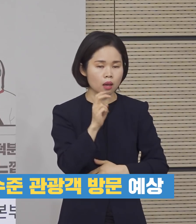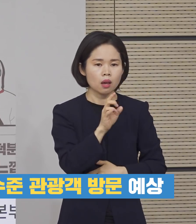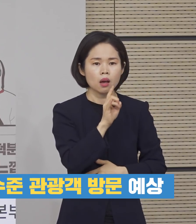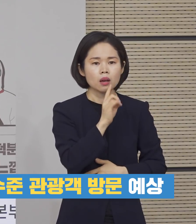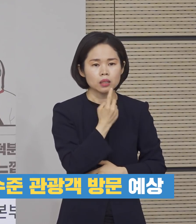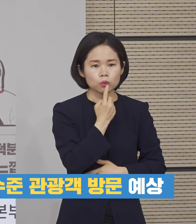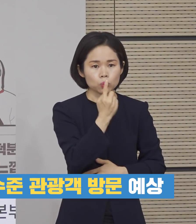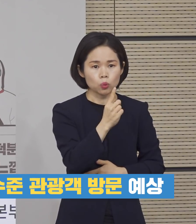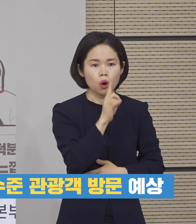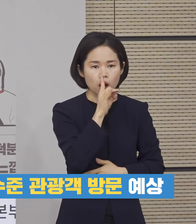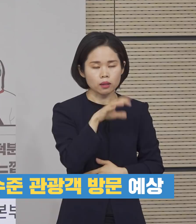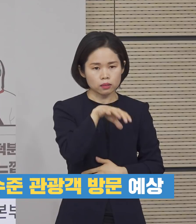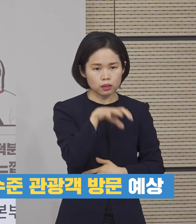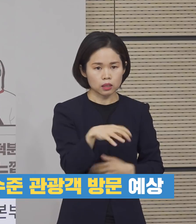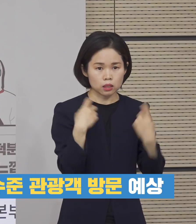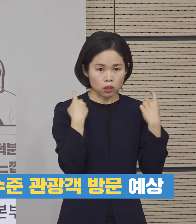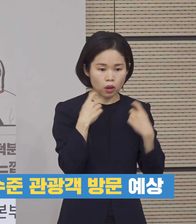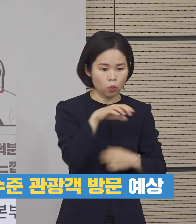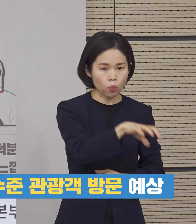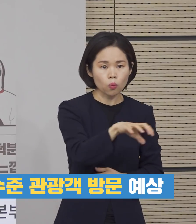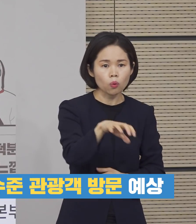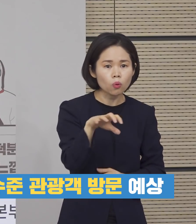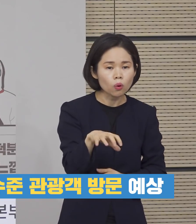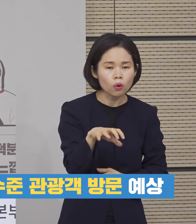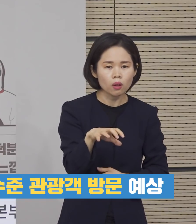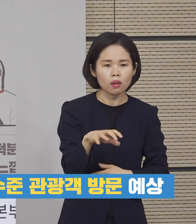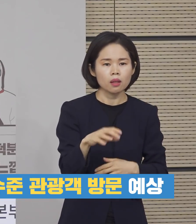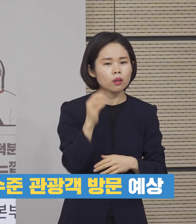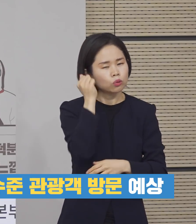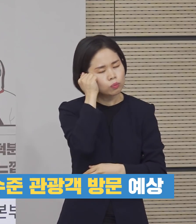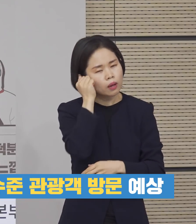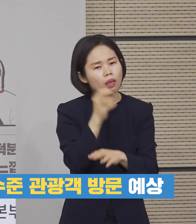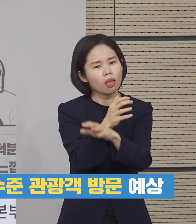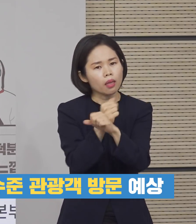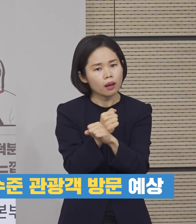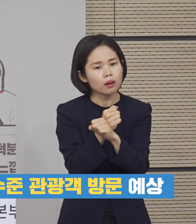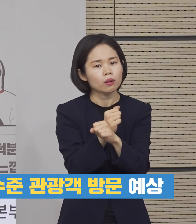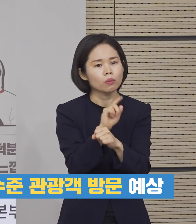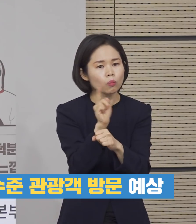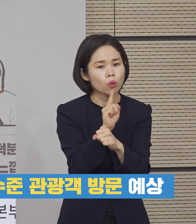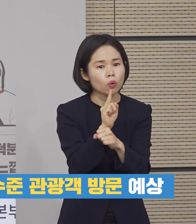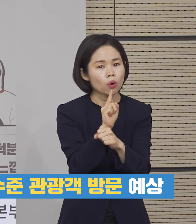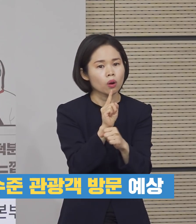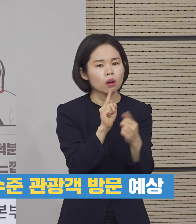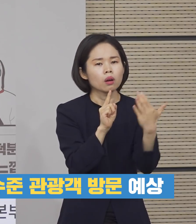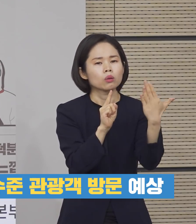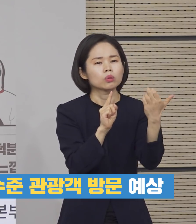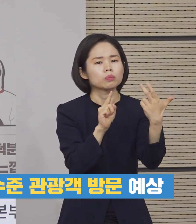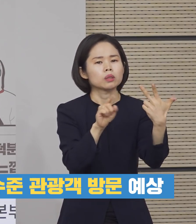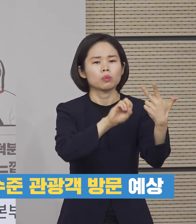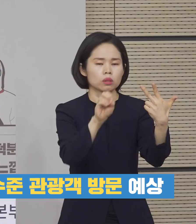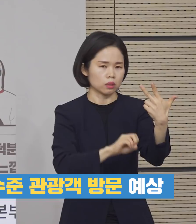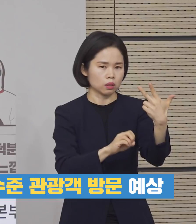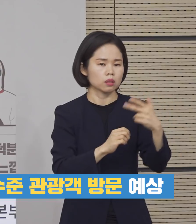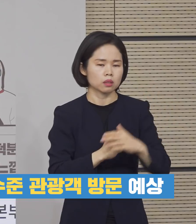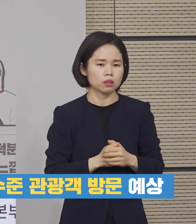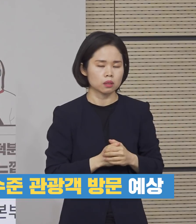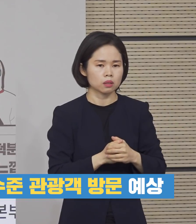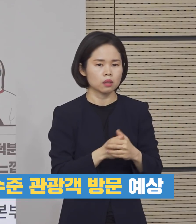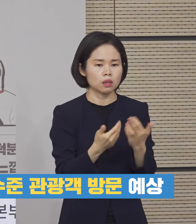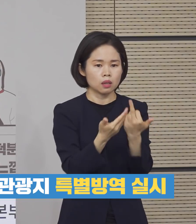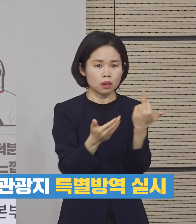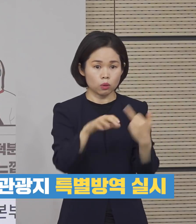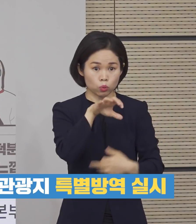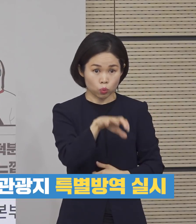있습니다. 특히 속초 강릉 지역의 숙박시설은 연휴 기간 중 예약률이 97%에 달하고